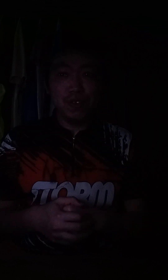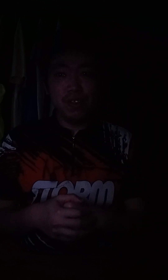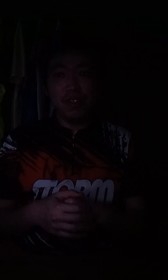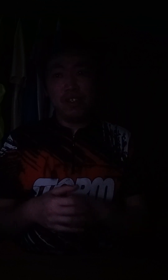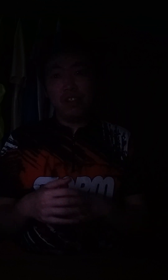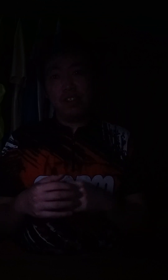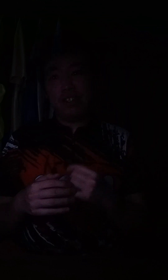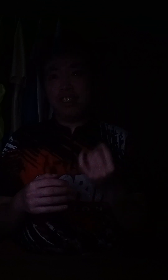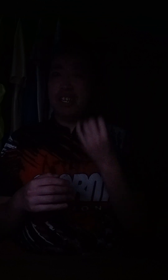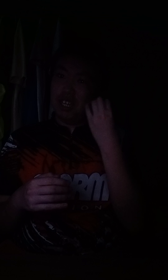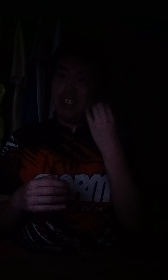잘 잤어? 응.